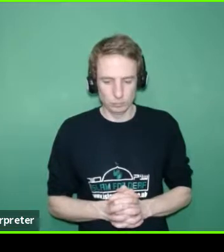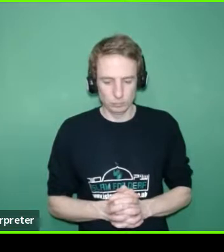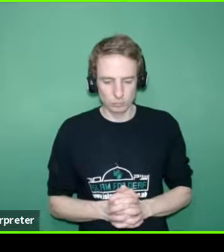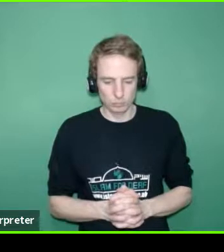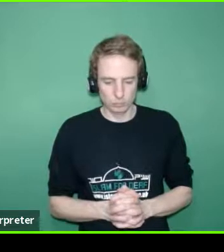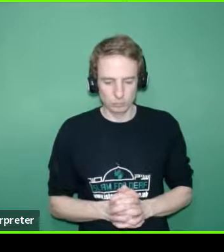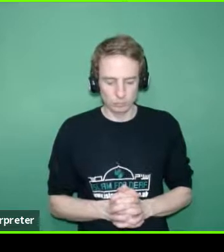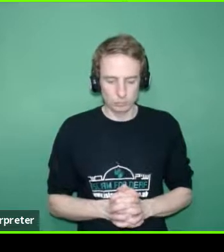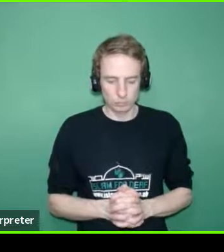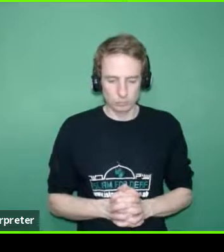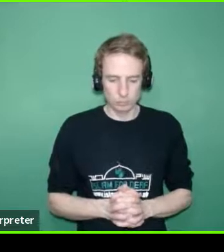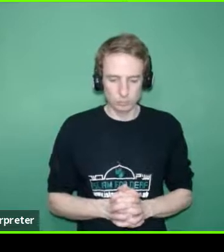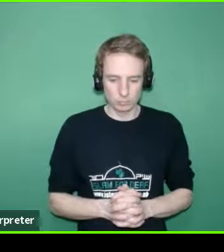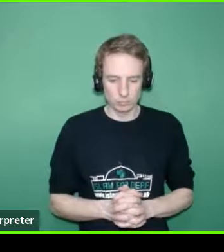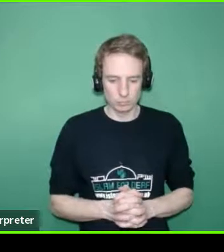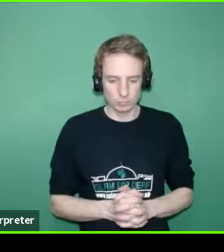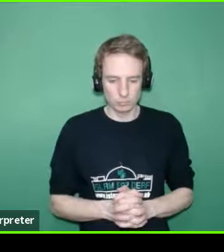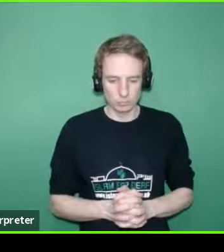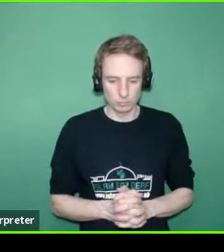بصيام.